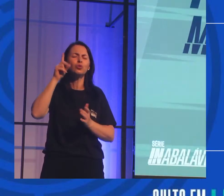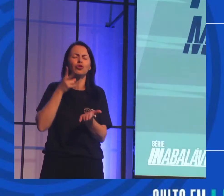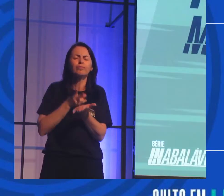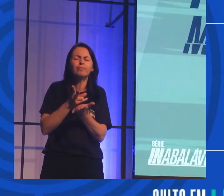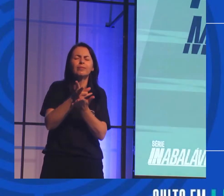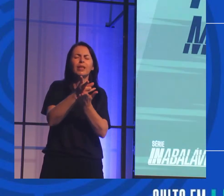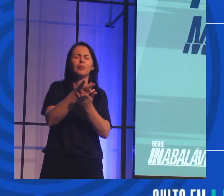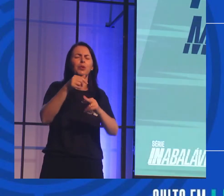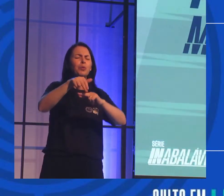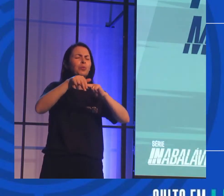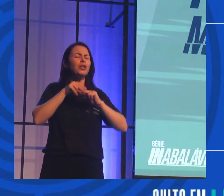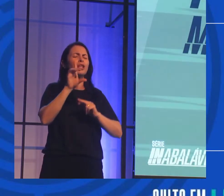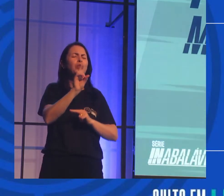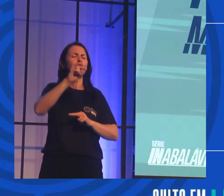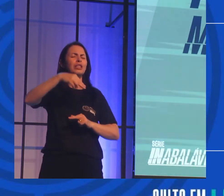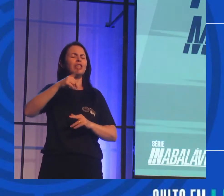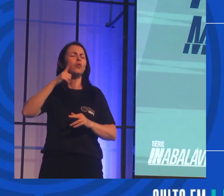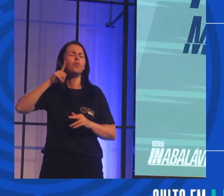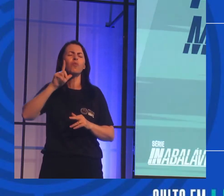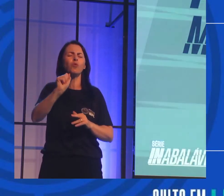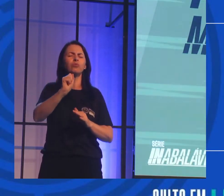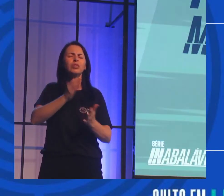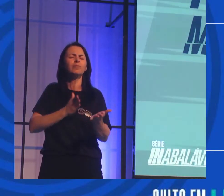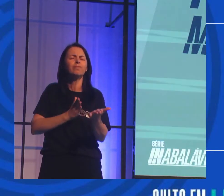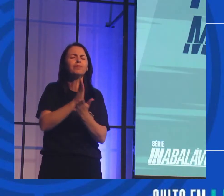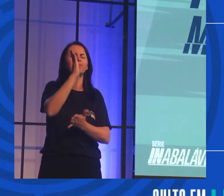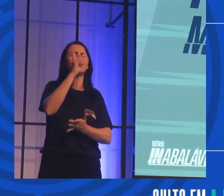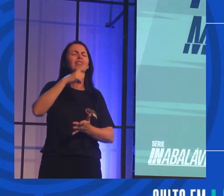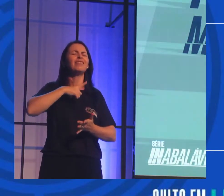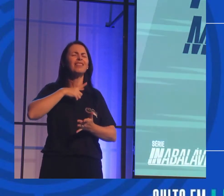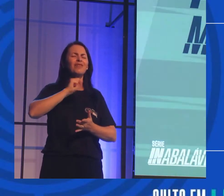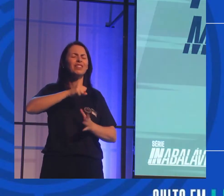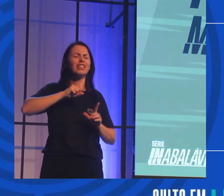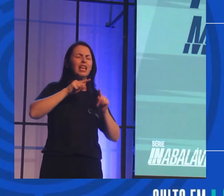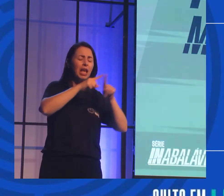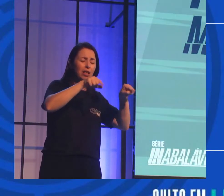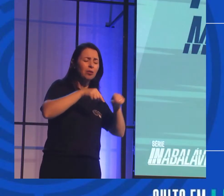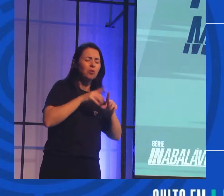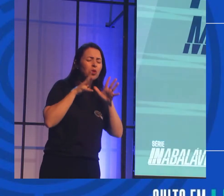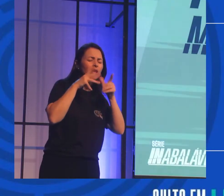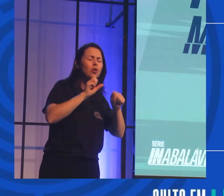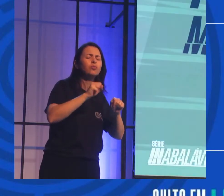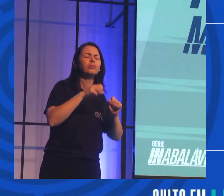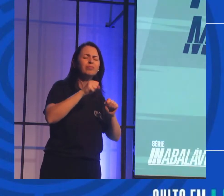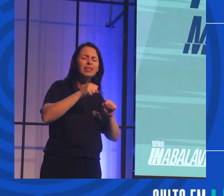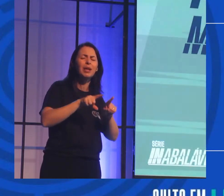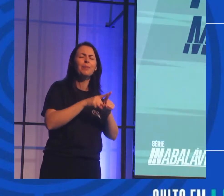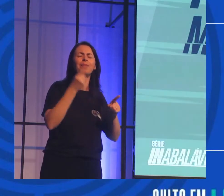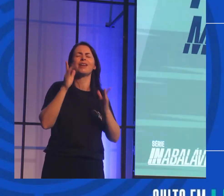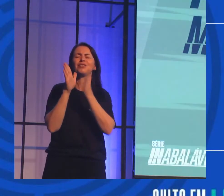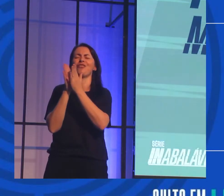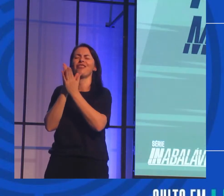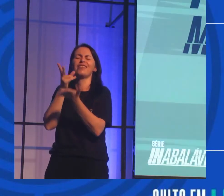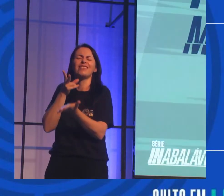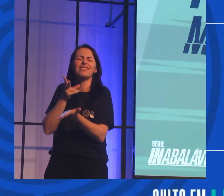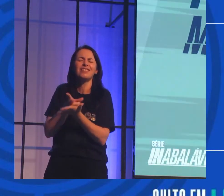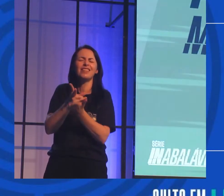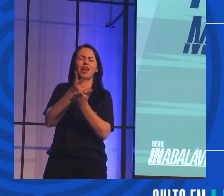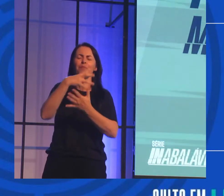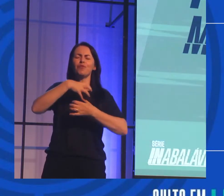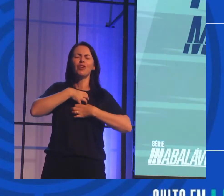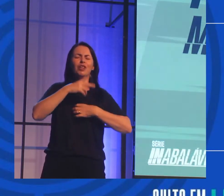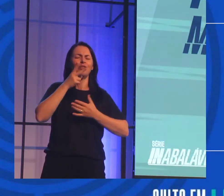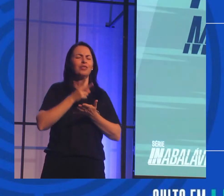Daniel conseguiu ir à cova dos leões. Daniel continuou orando, porque sempre o fez.